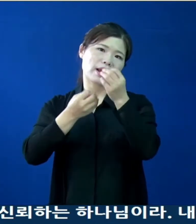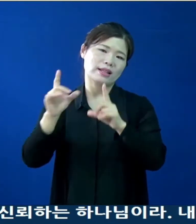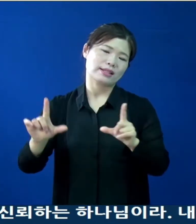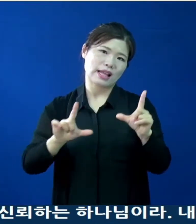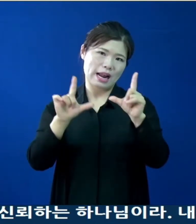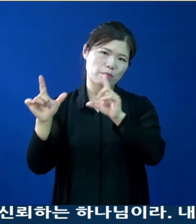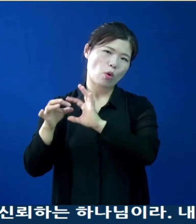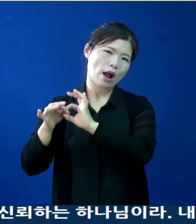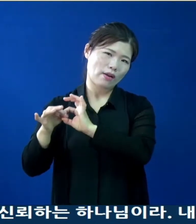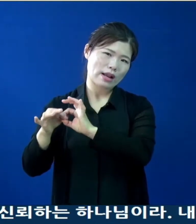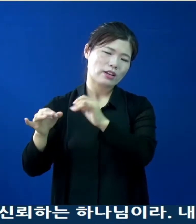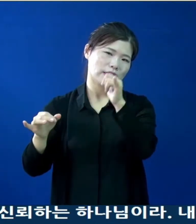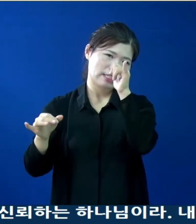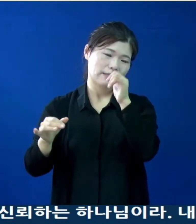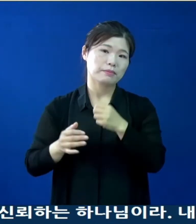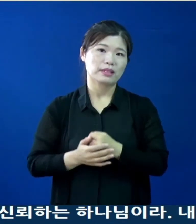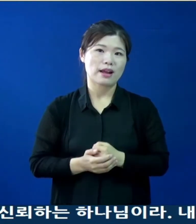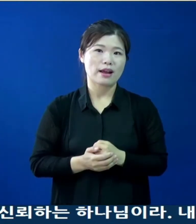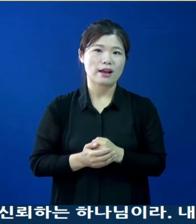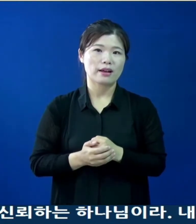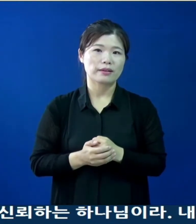관련이 있다는 사실이죠.